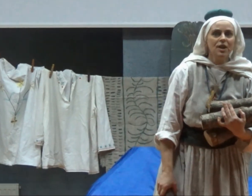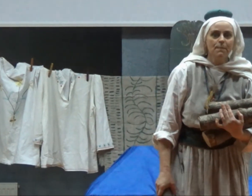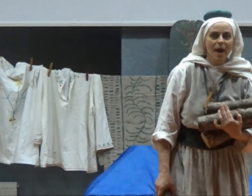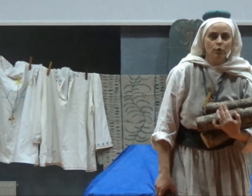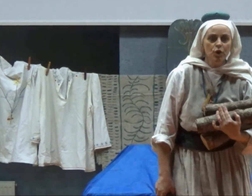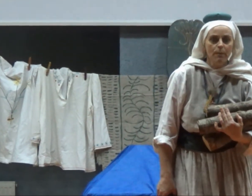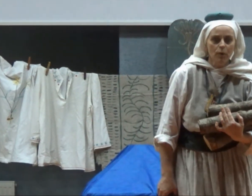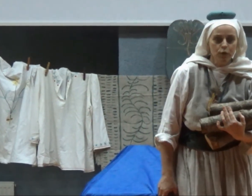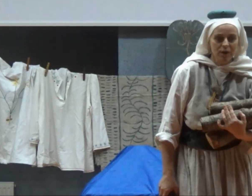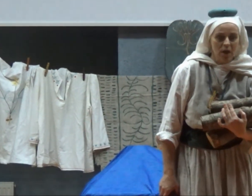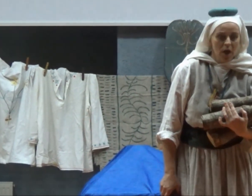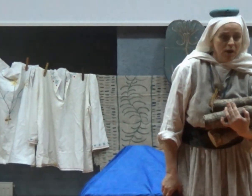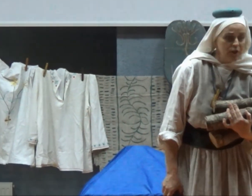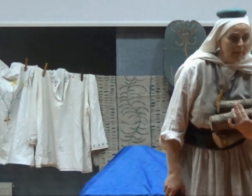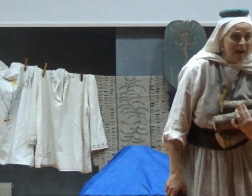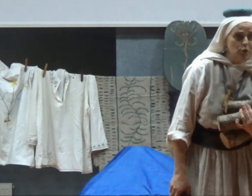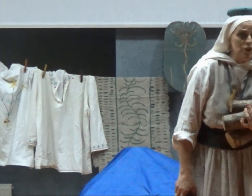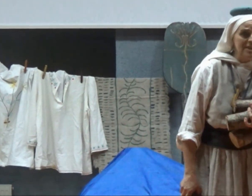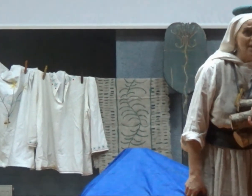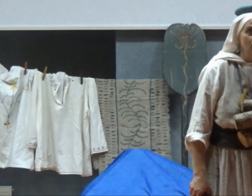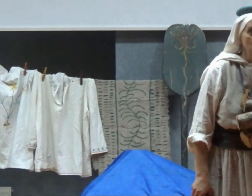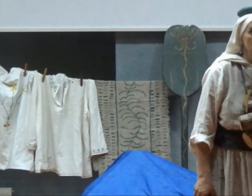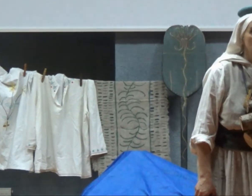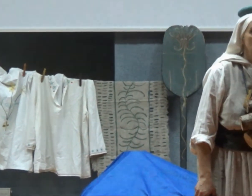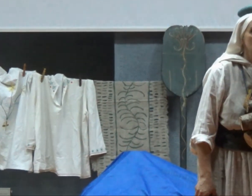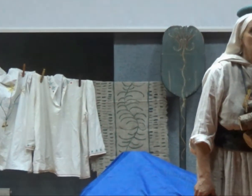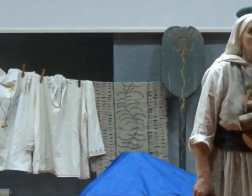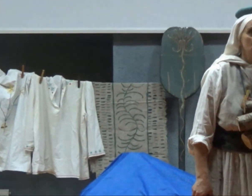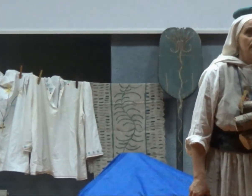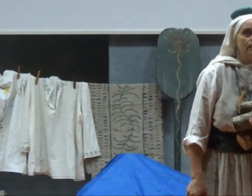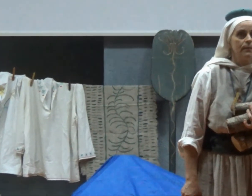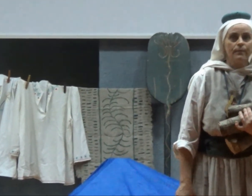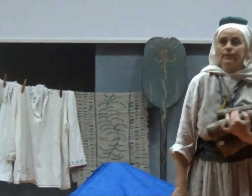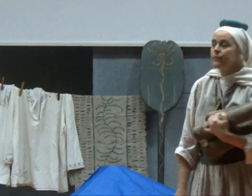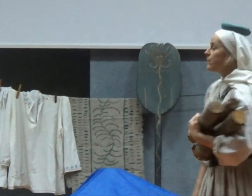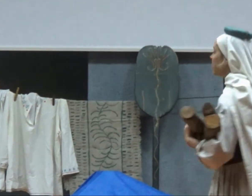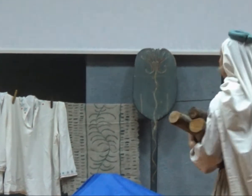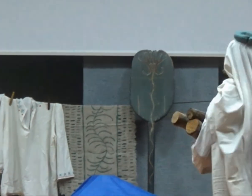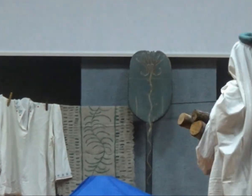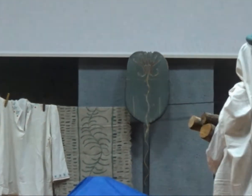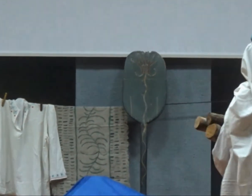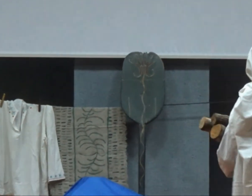Jau šitiek metų nebuvusi, nemačiusi savų.